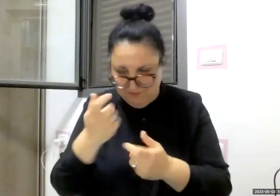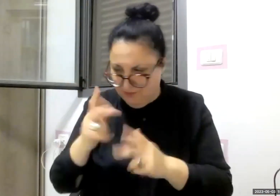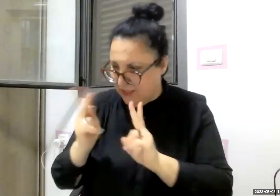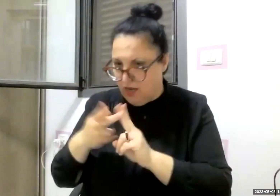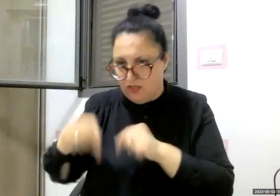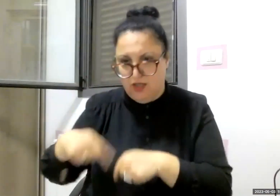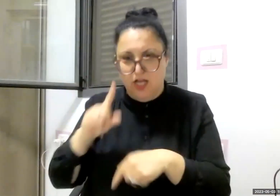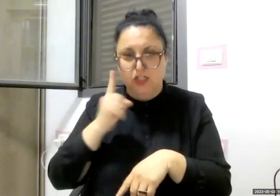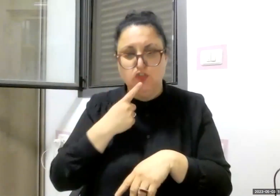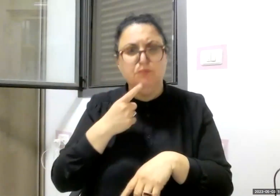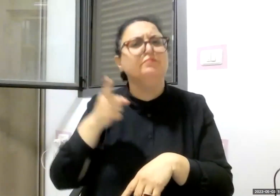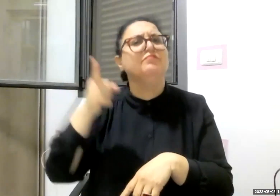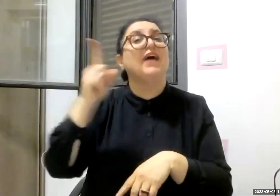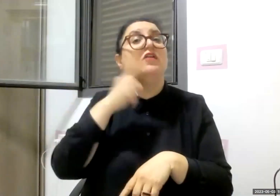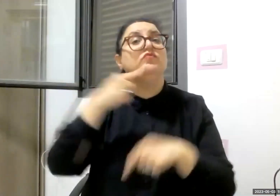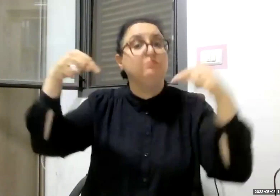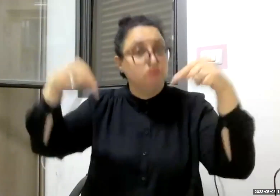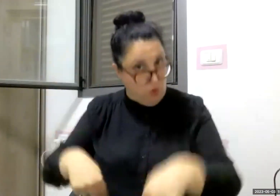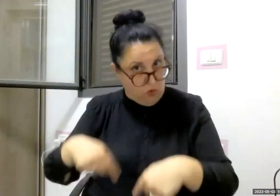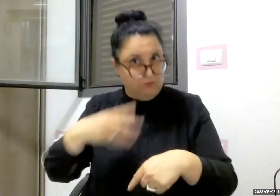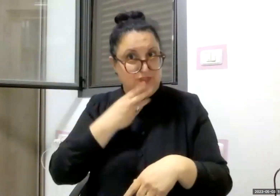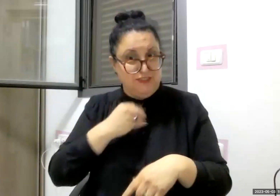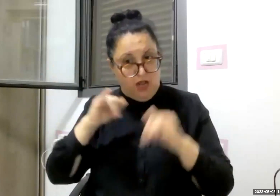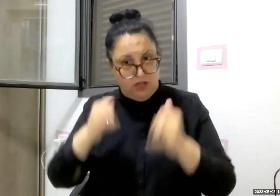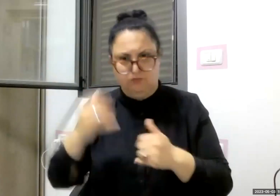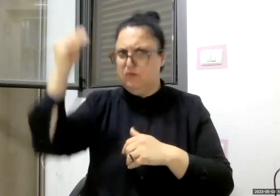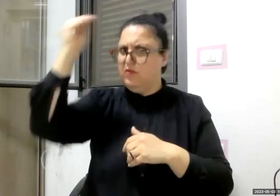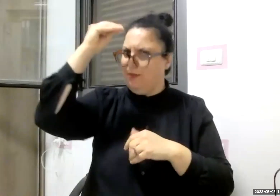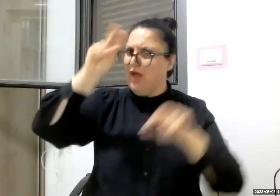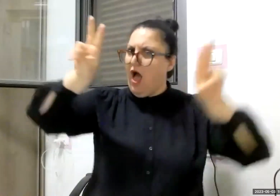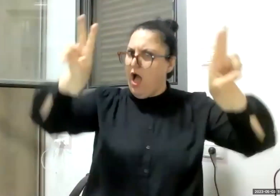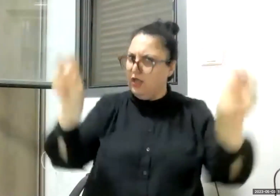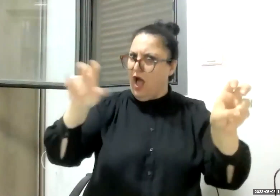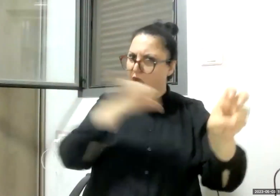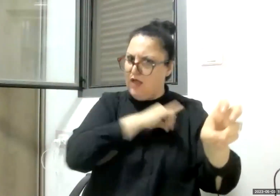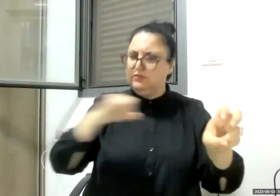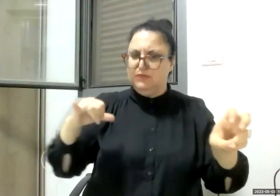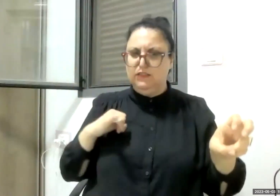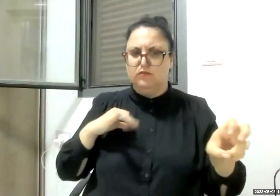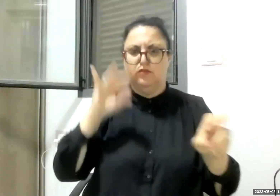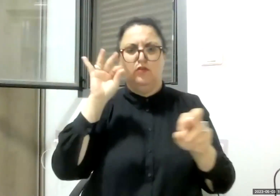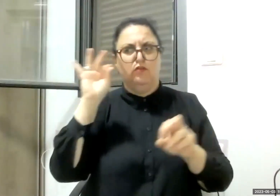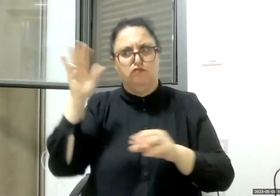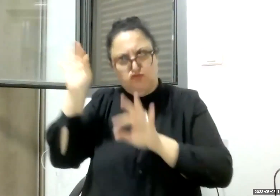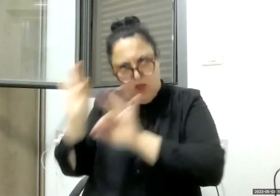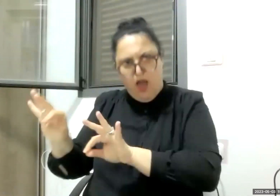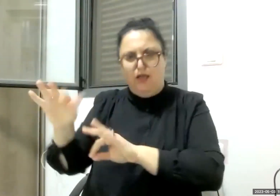אני אספר לכם קצת על קהילת החרשים בארץ. החרשים פה בישראל כן לומדים הגדרה